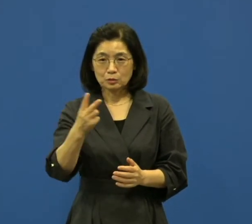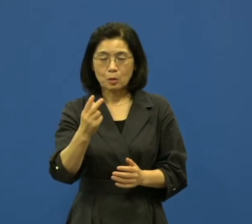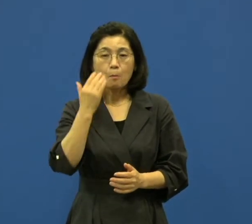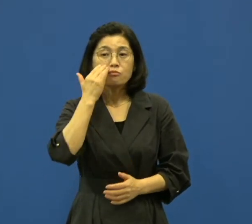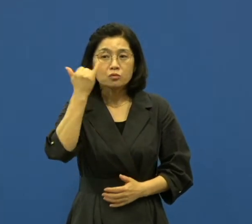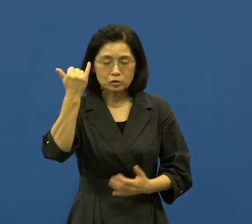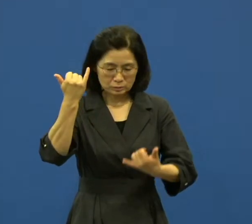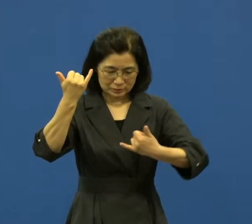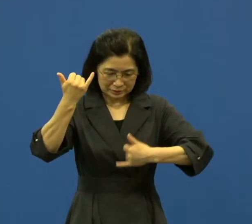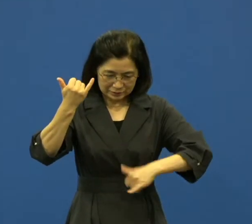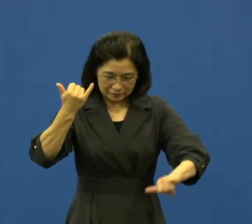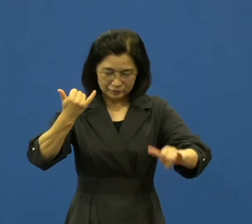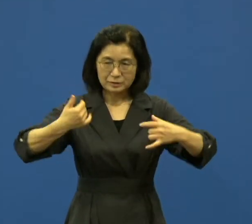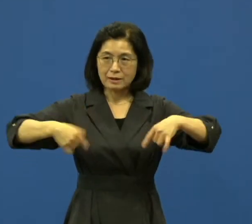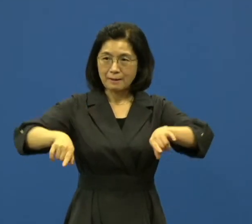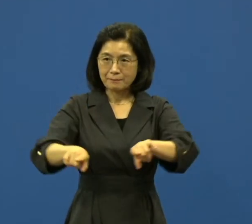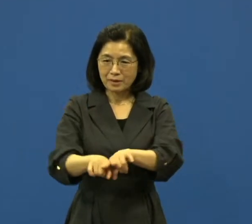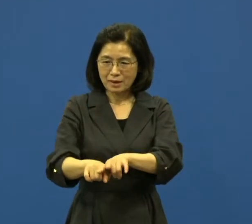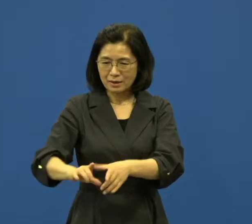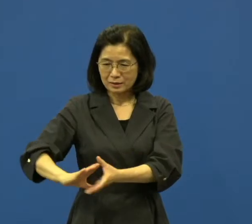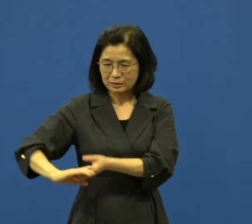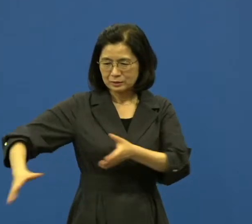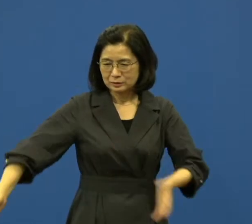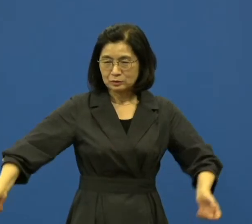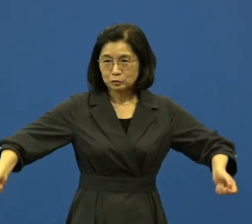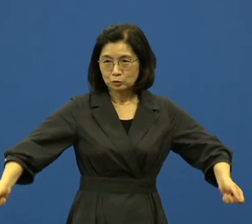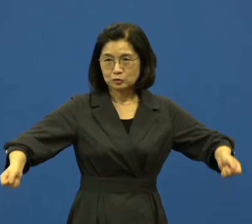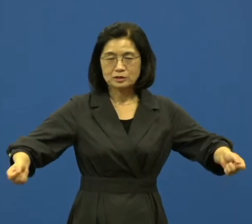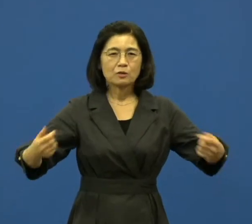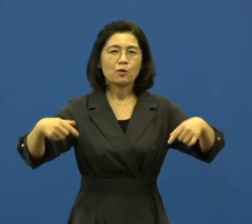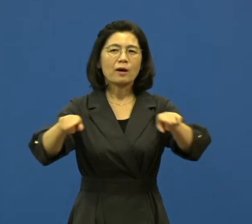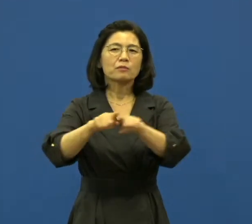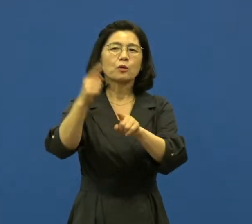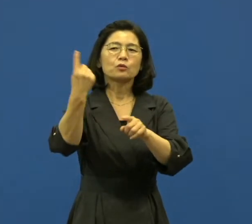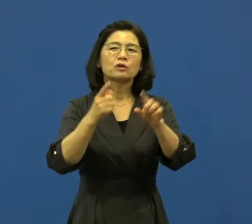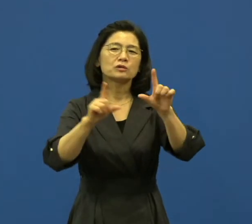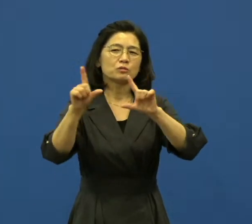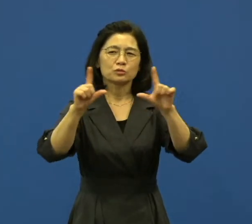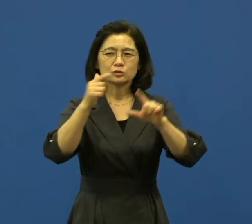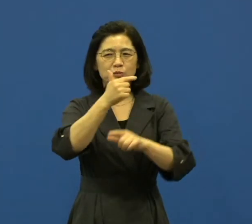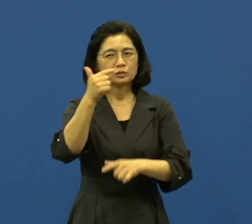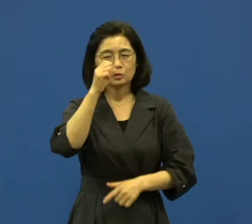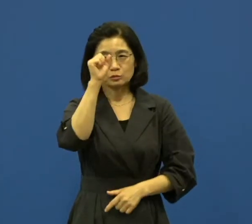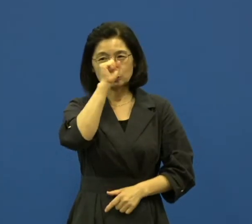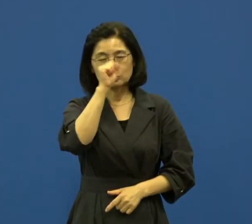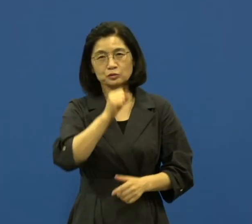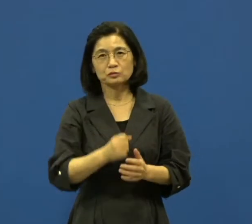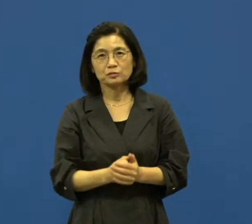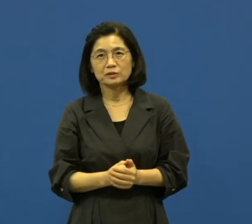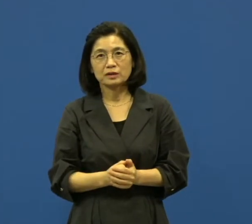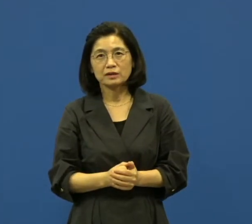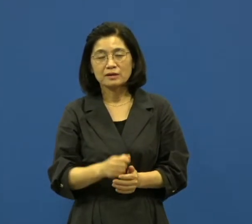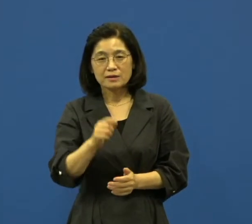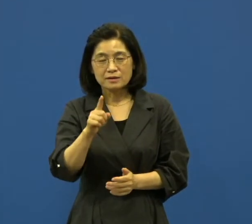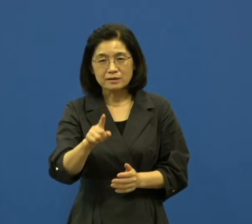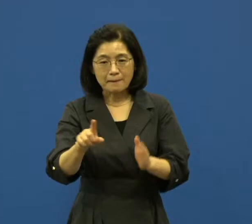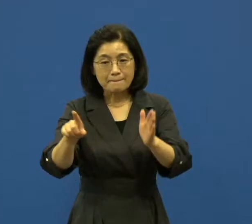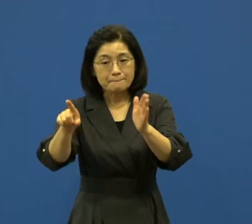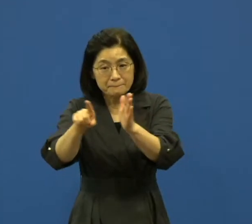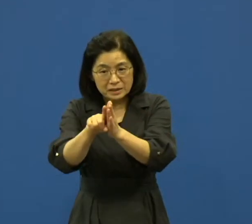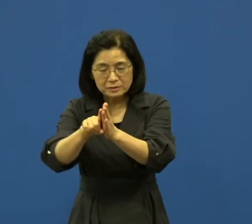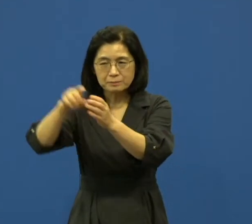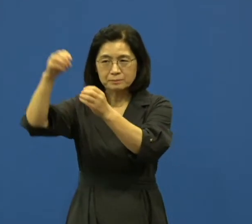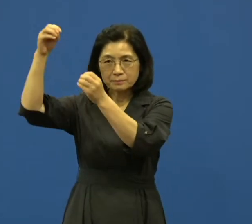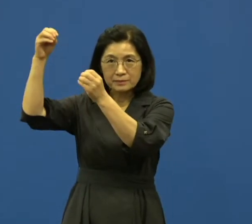함께 손을 잡고 어린 자녀들을 데리고 오는 모습들이 너무 아름다워요. 이런 것들이 신앙의 개성에